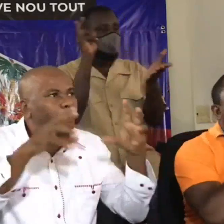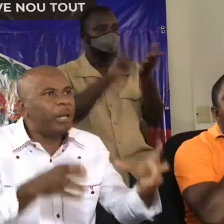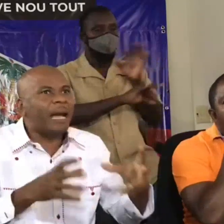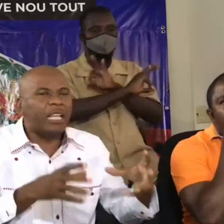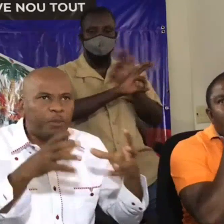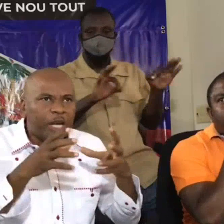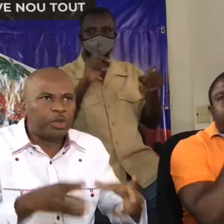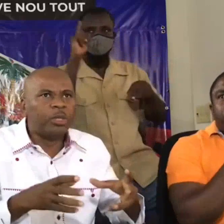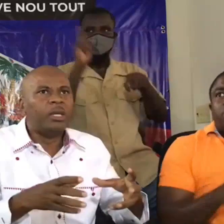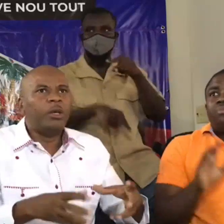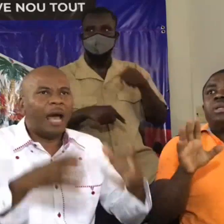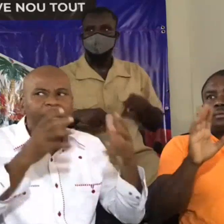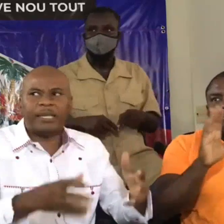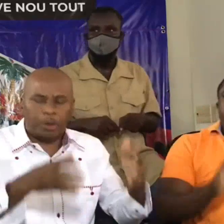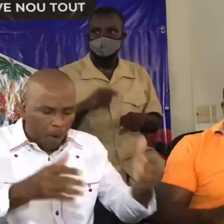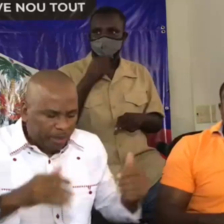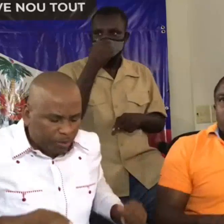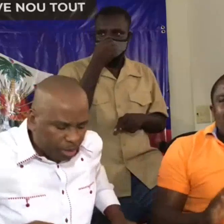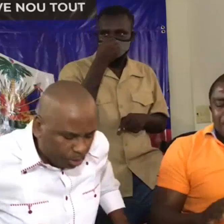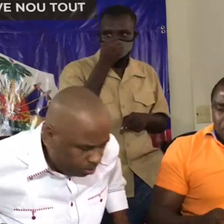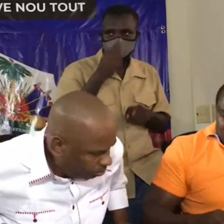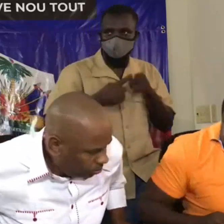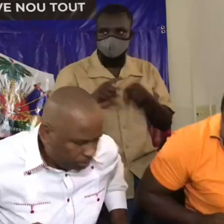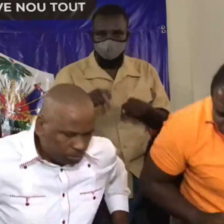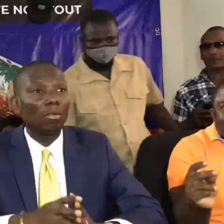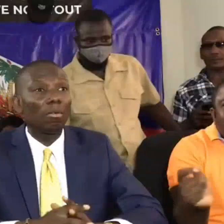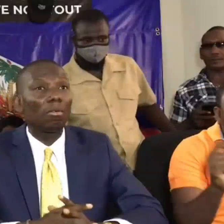parce qu'on pile bagage pour les jours. Anessa.